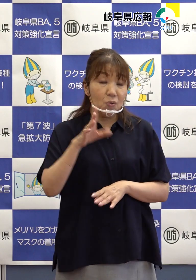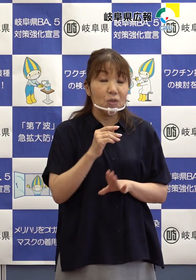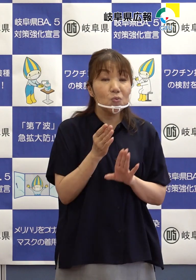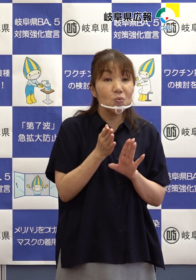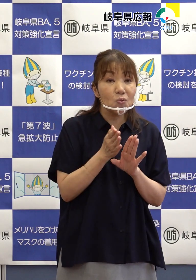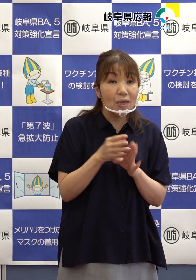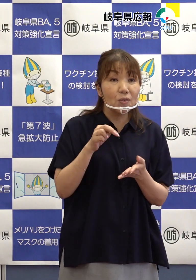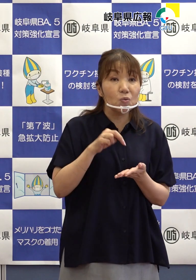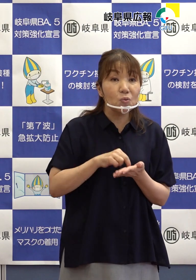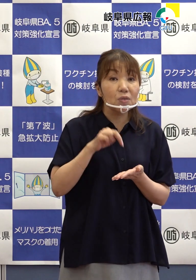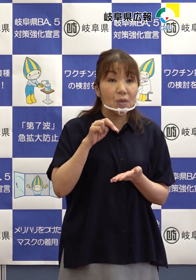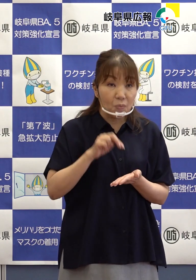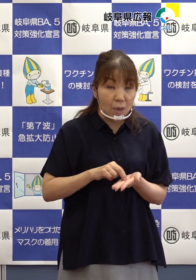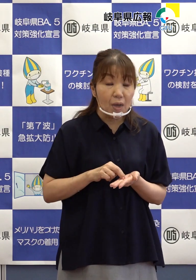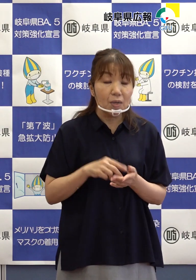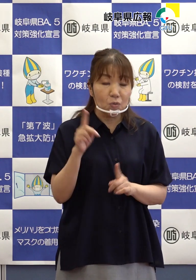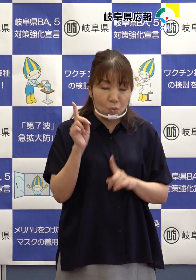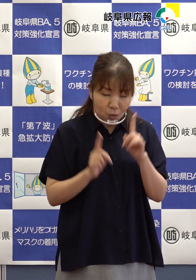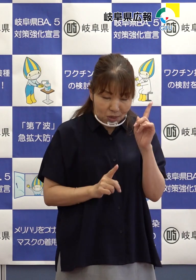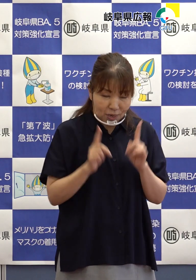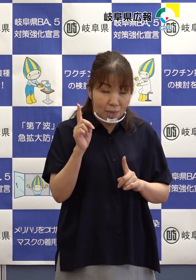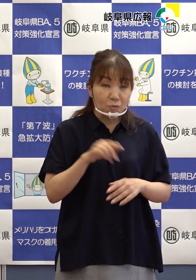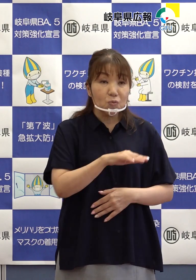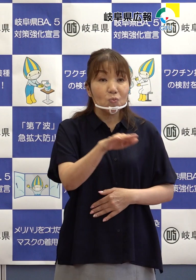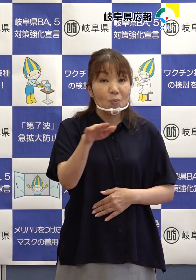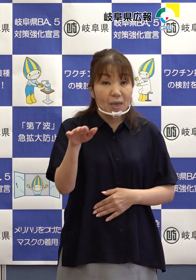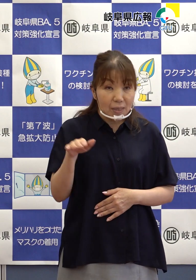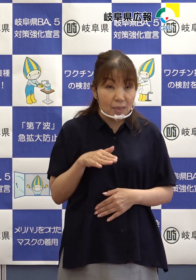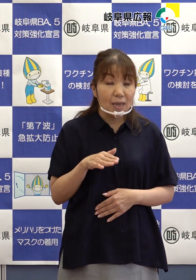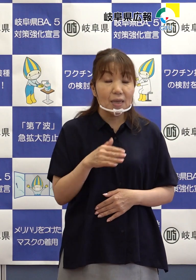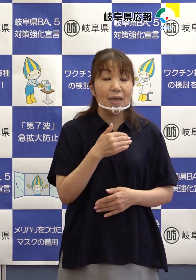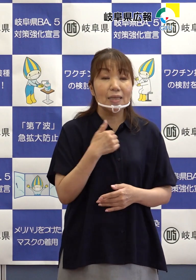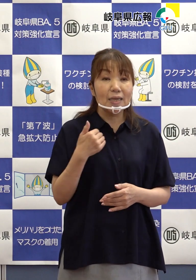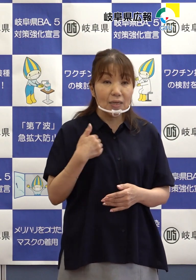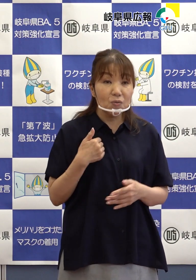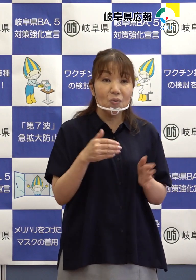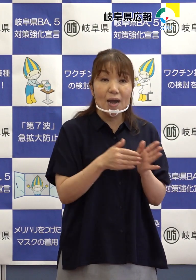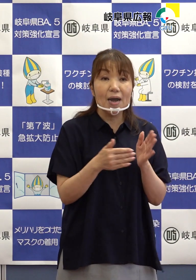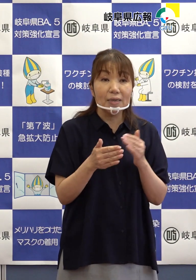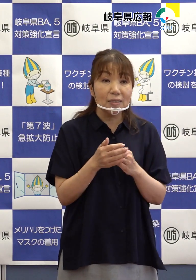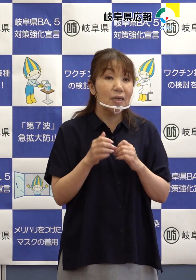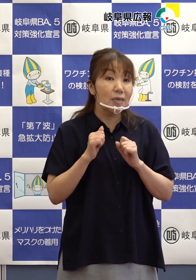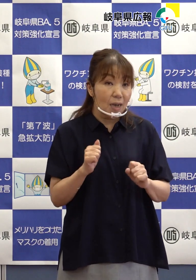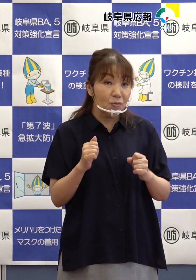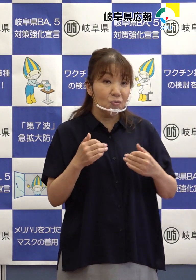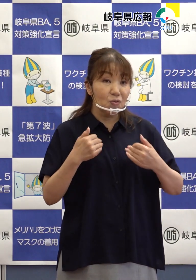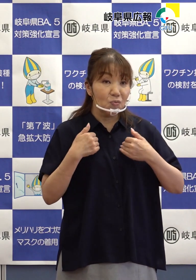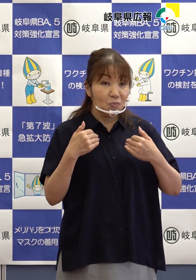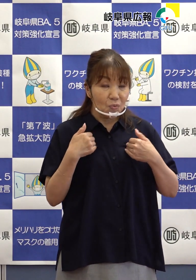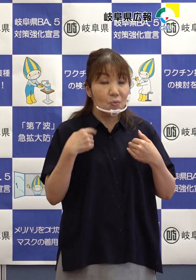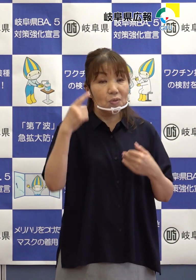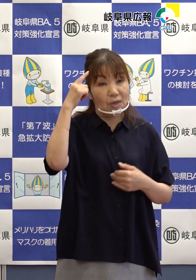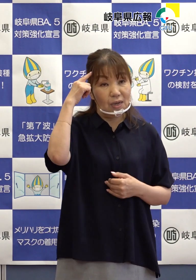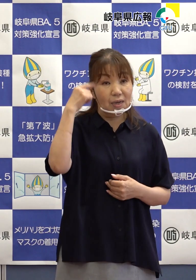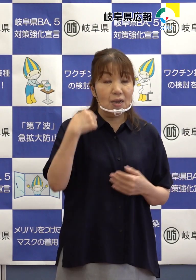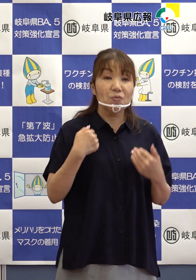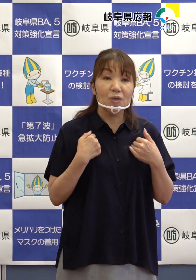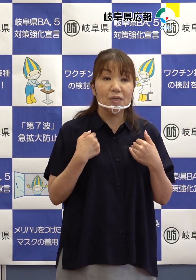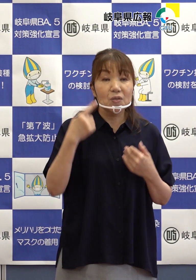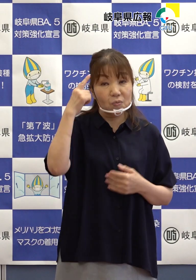もうとにかくすべての人ができる限りのことをやっていくという風に考えたほうがいいんじゃないかというふうに思ってい